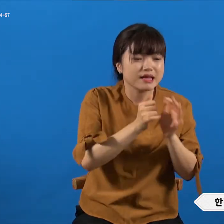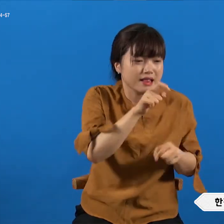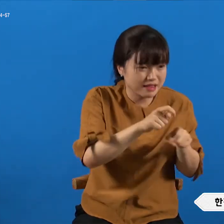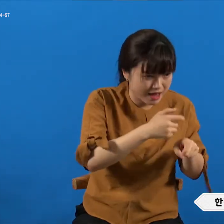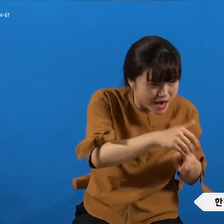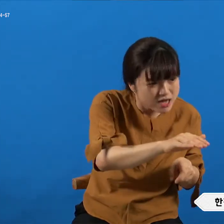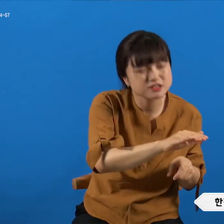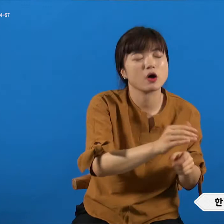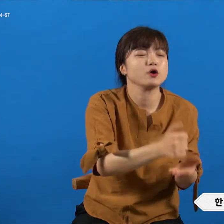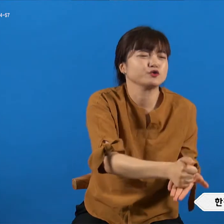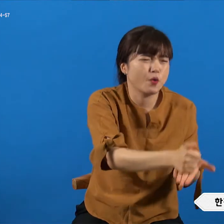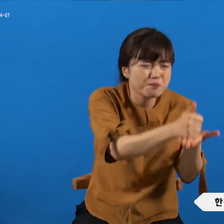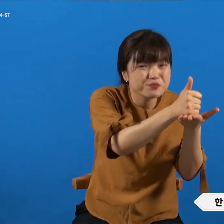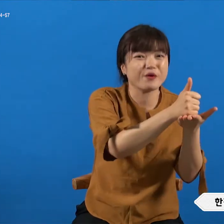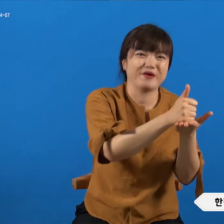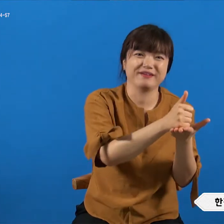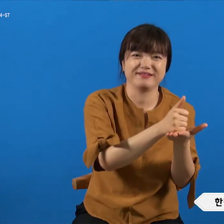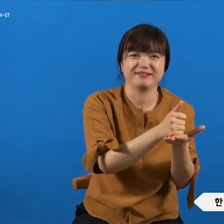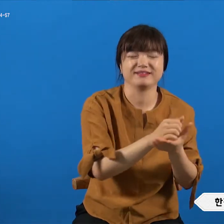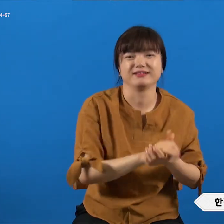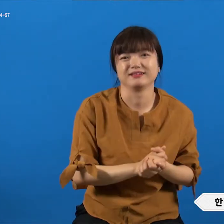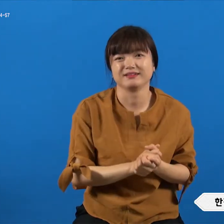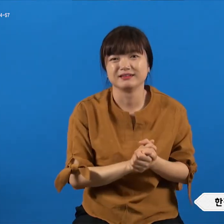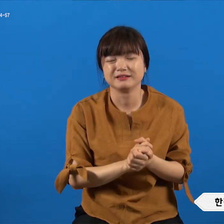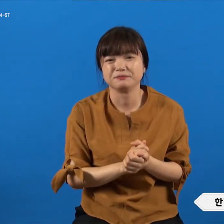세상에 나아가서 이제 섬기기 위해서입니다.